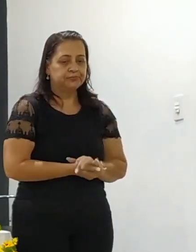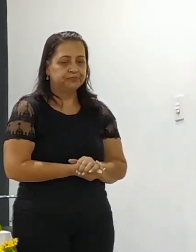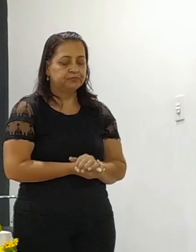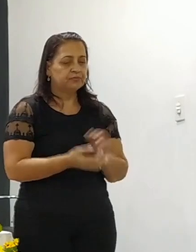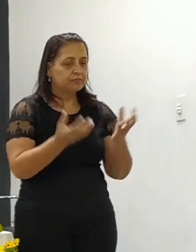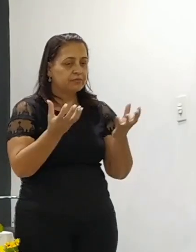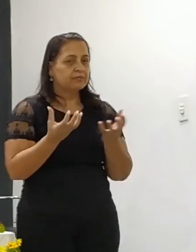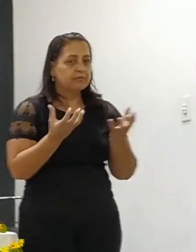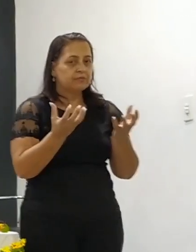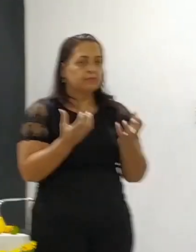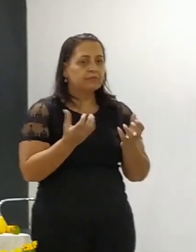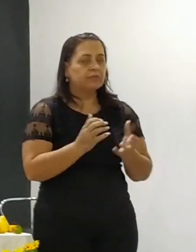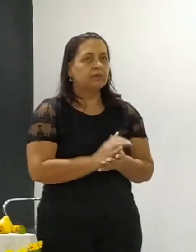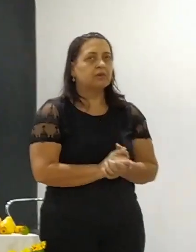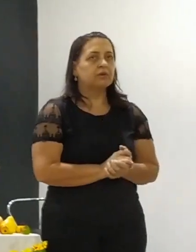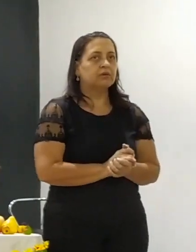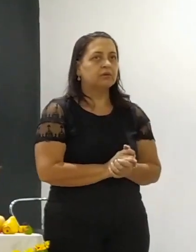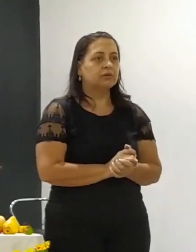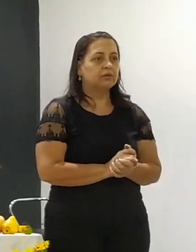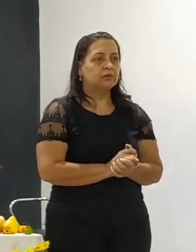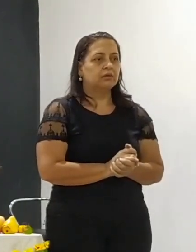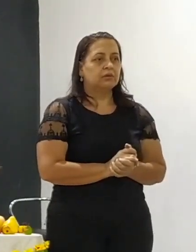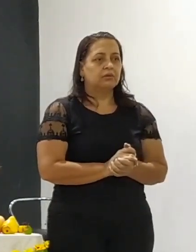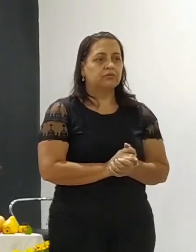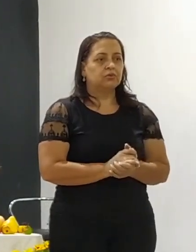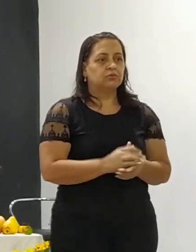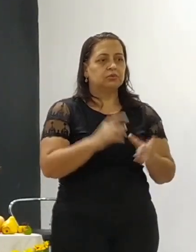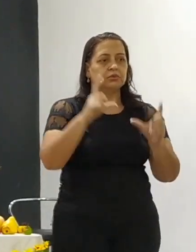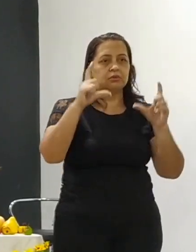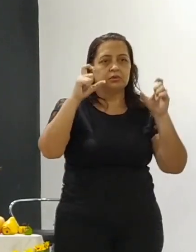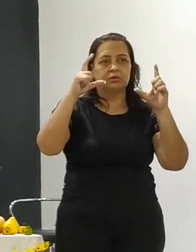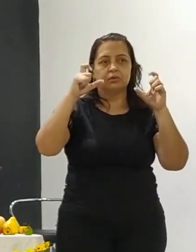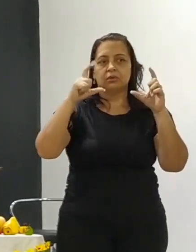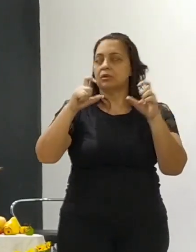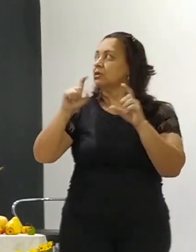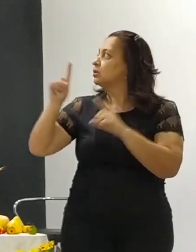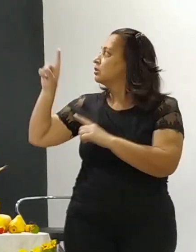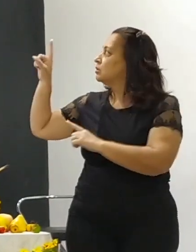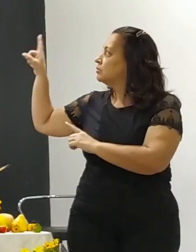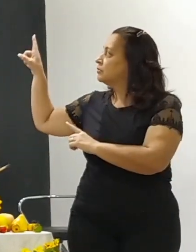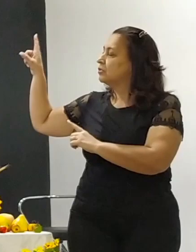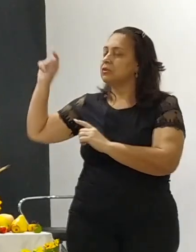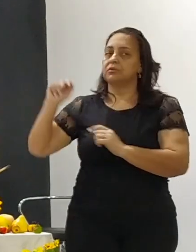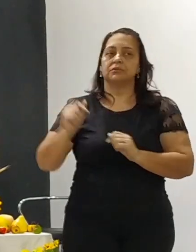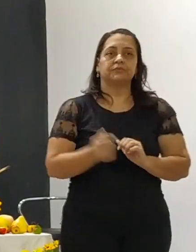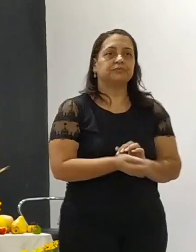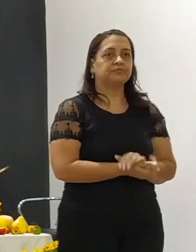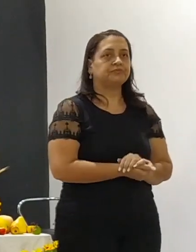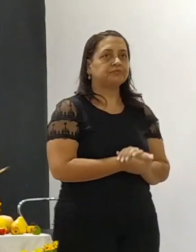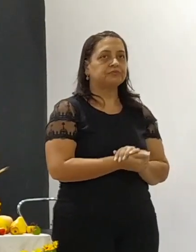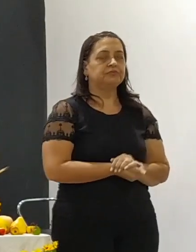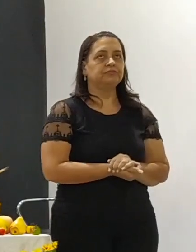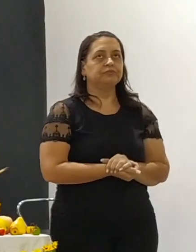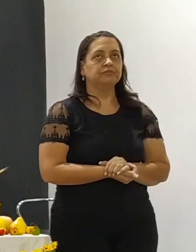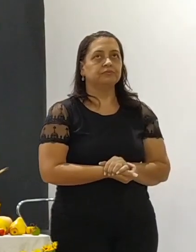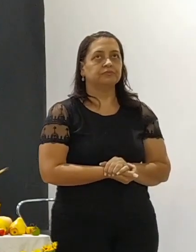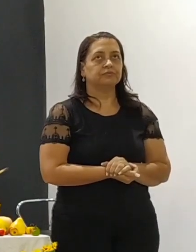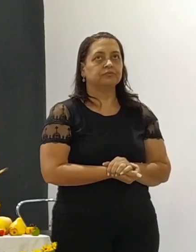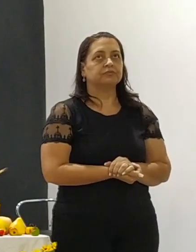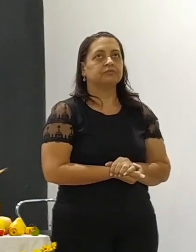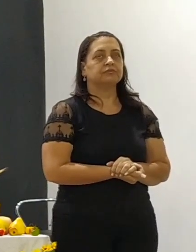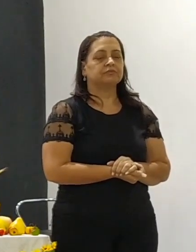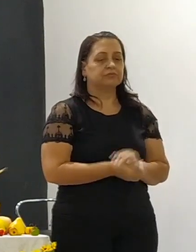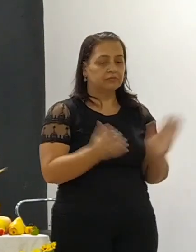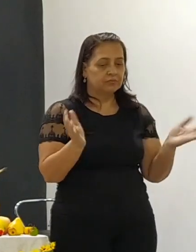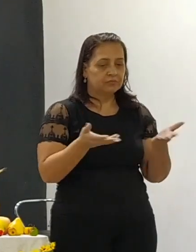Eu queria colocar aquela figura para mim antes de eu iniciar. Glória a Deus.